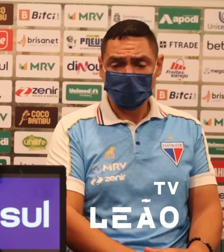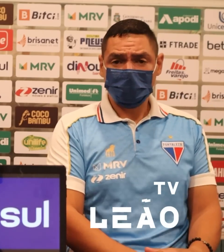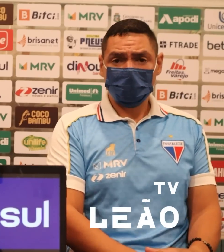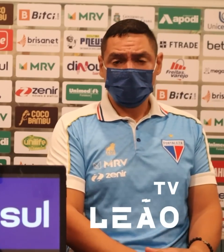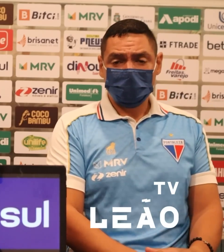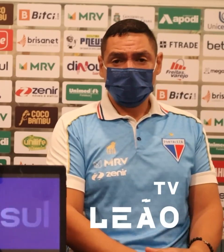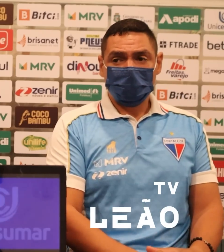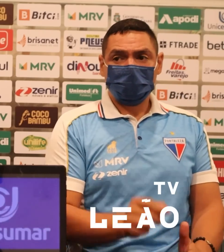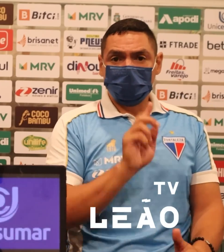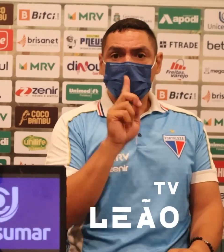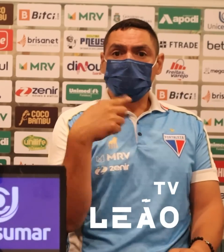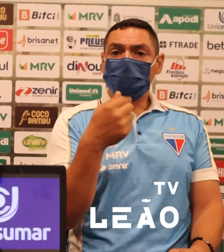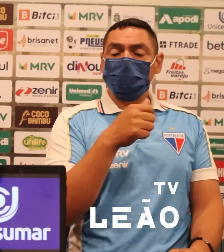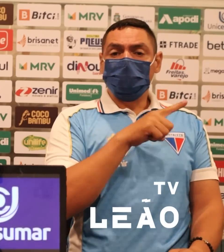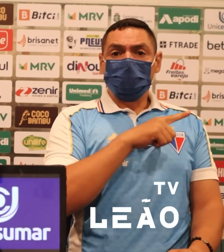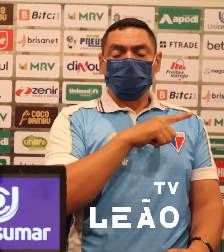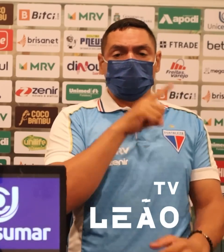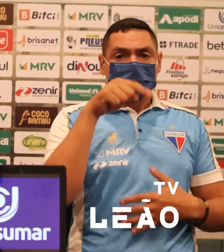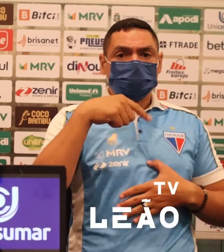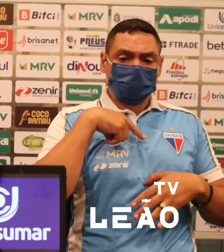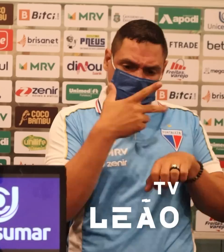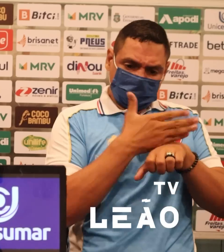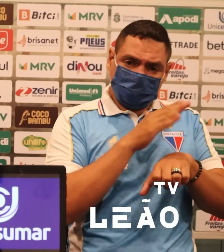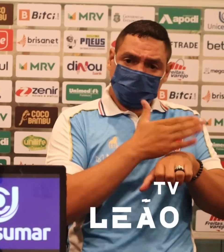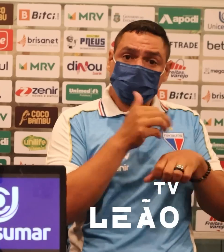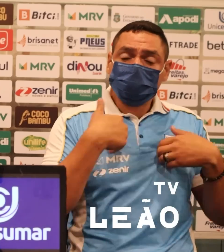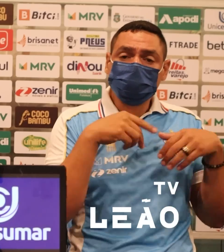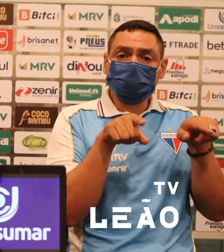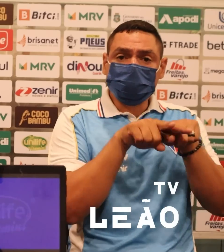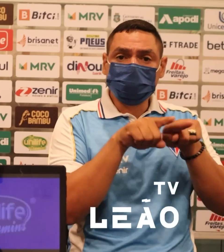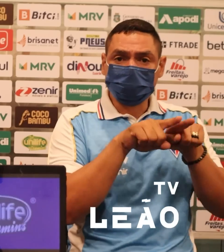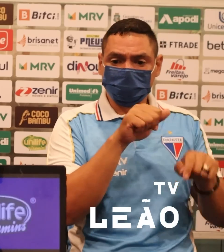Nós temos trabalho que é